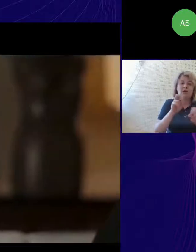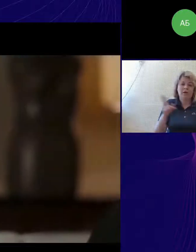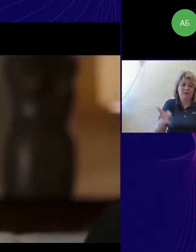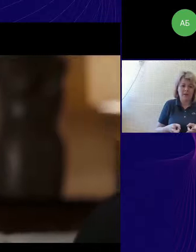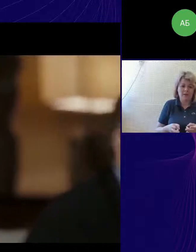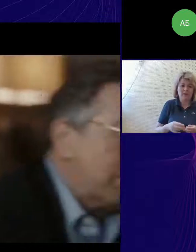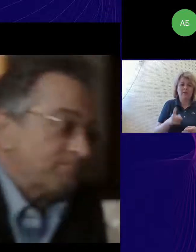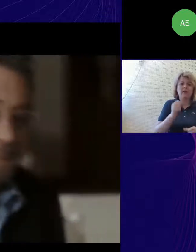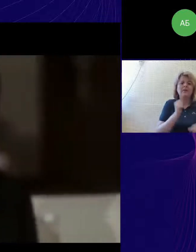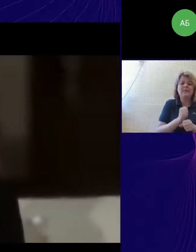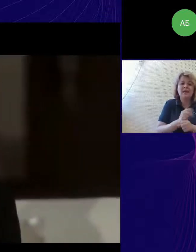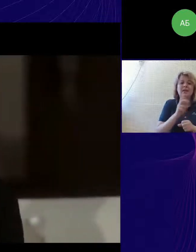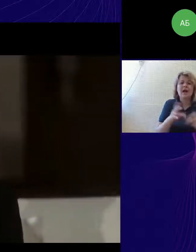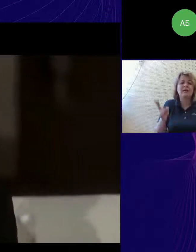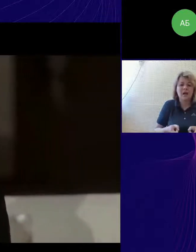вариант?